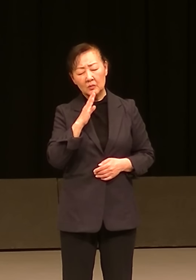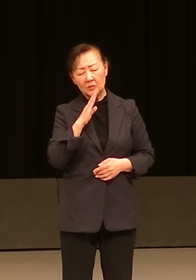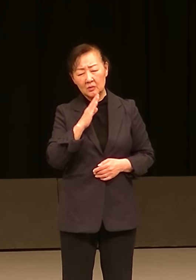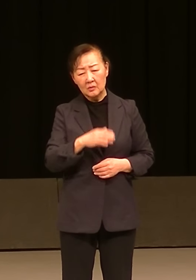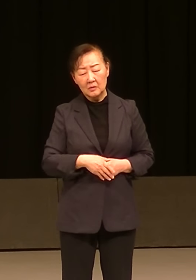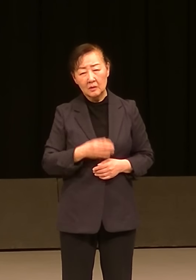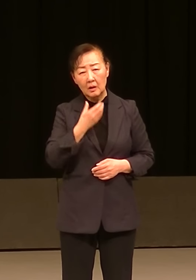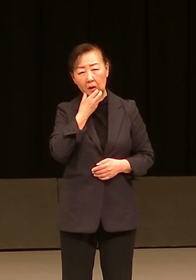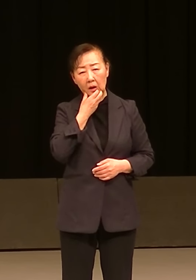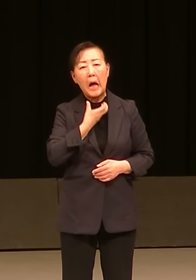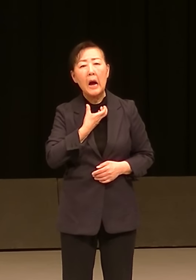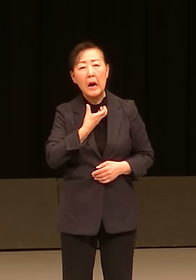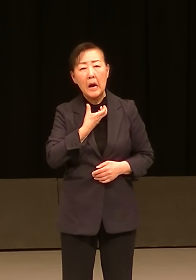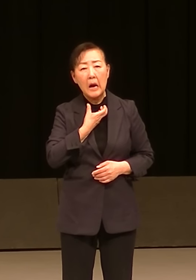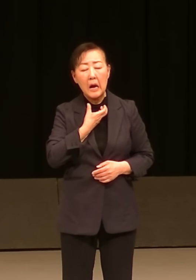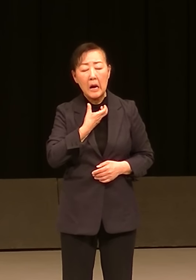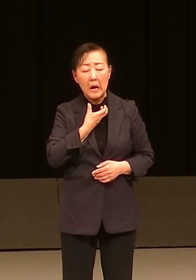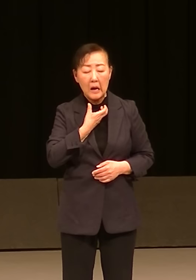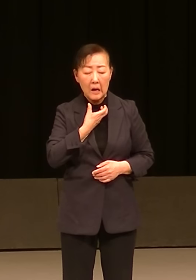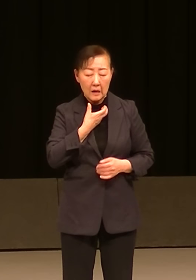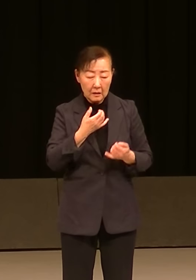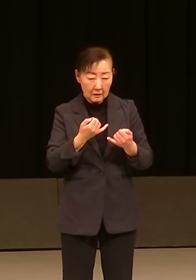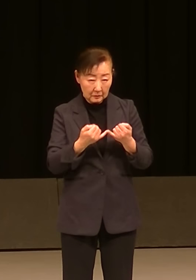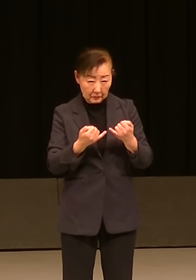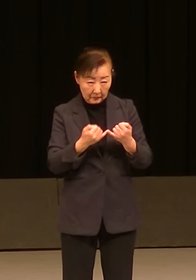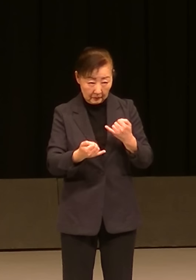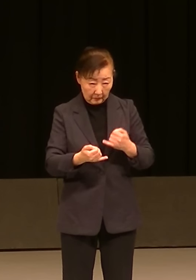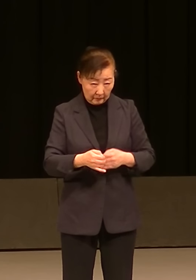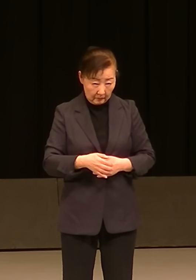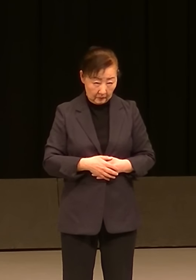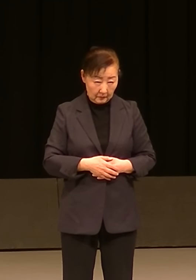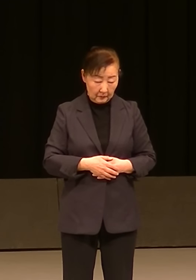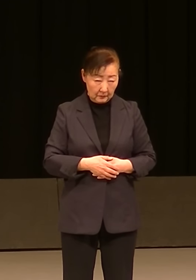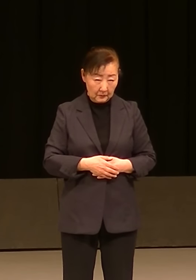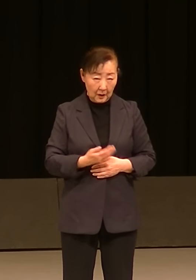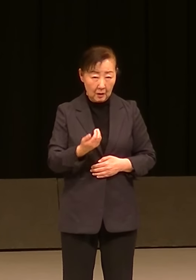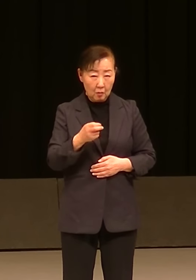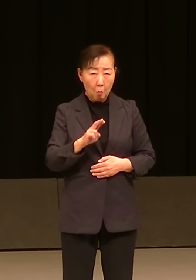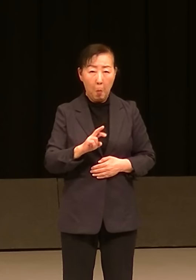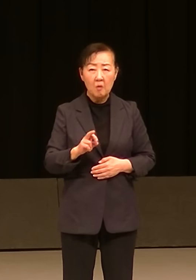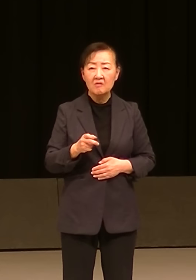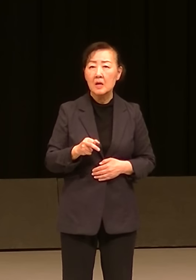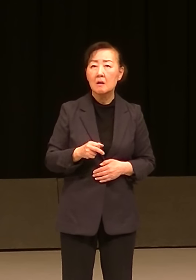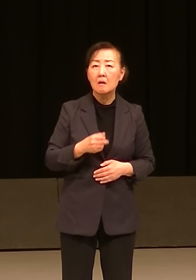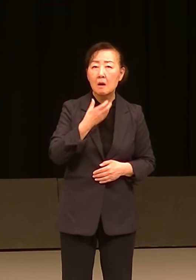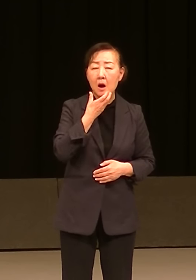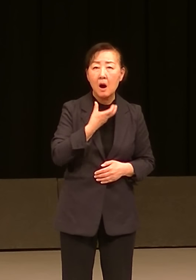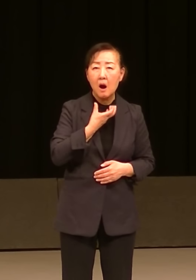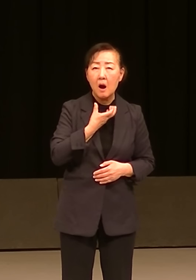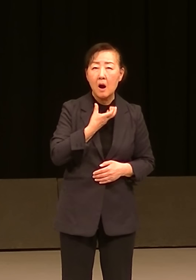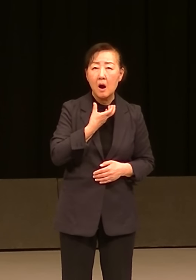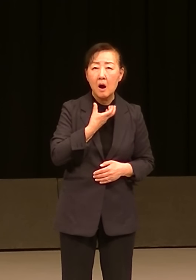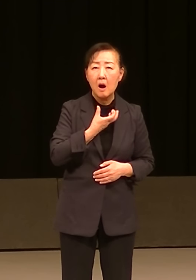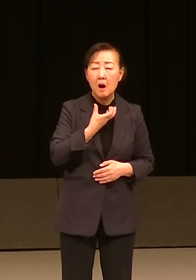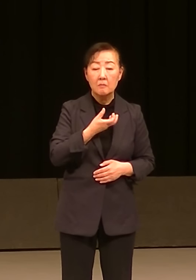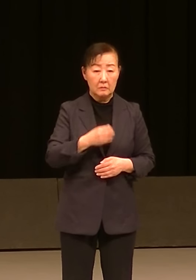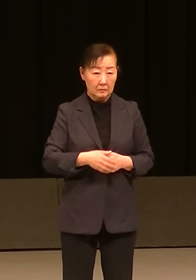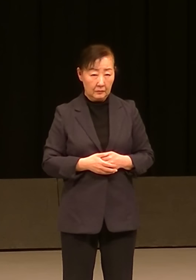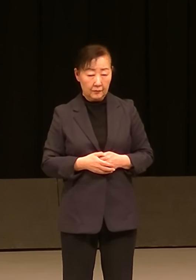う顎が外れちゃうぐらいの、この子が、まあ、呆然となのかはなかったということであります